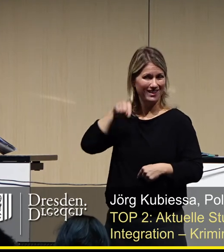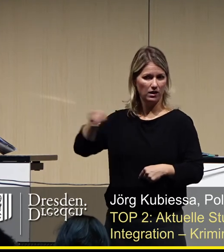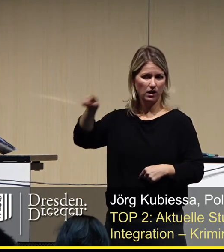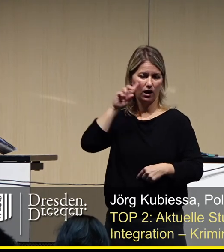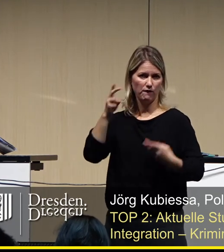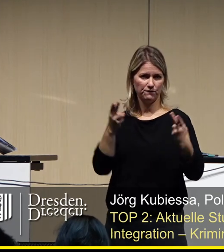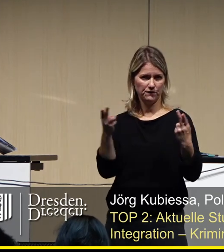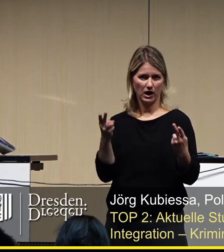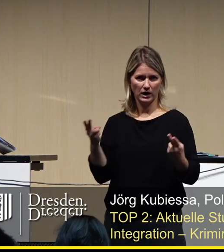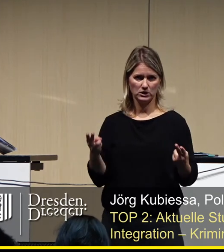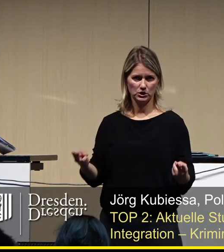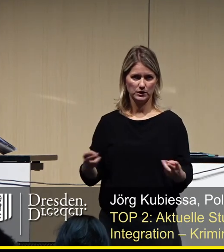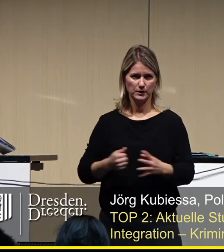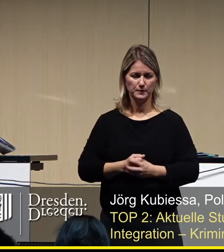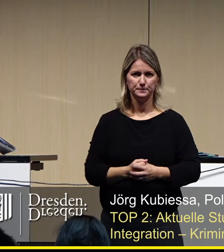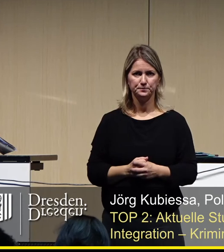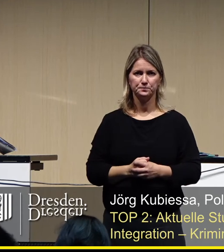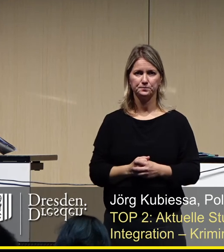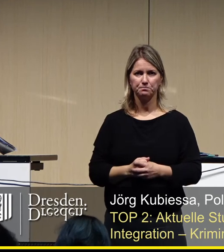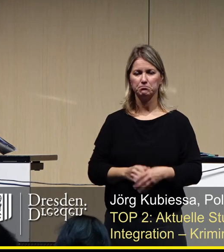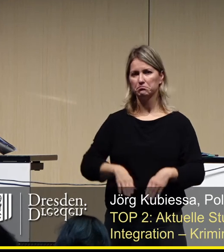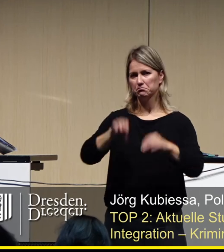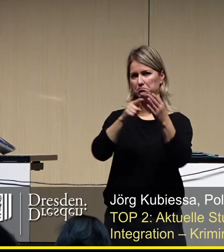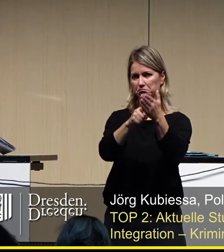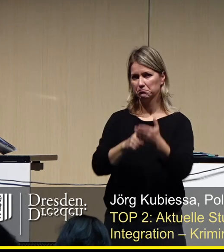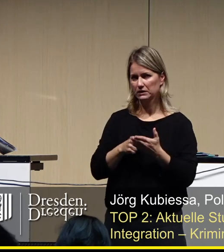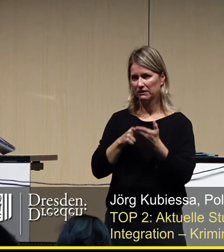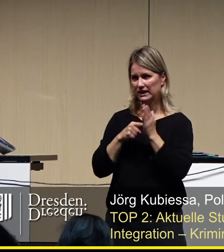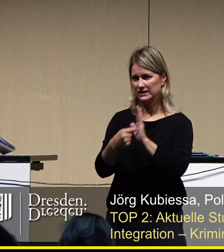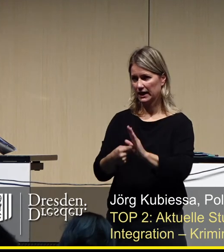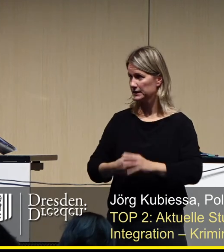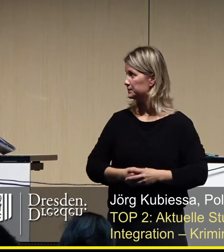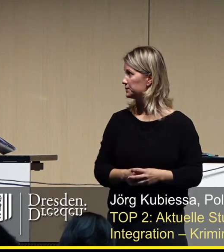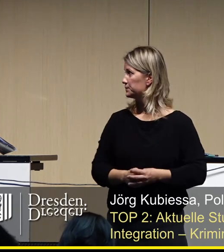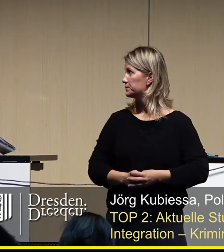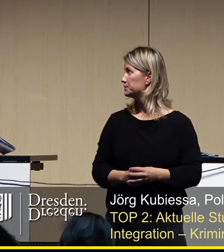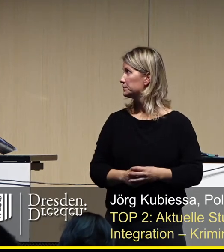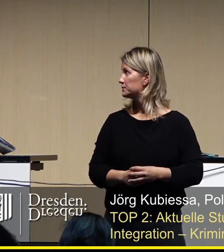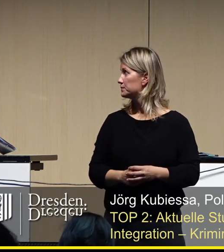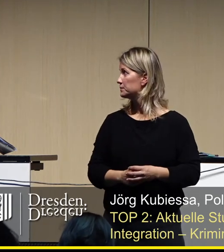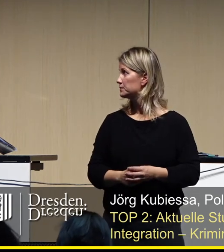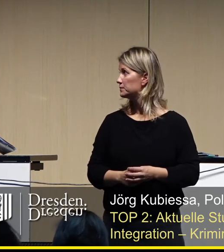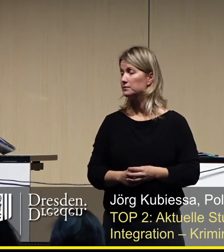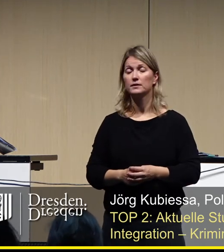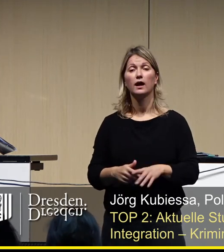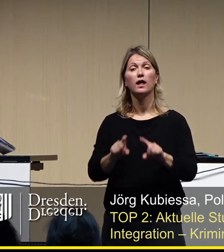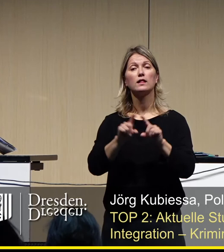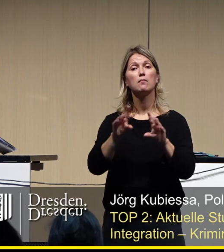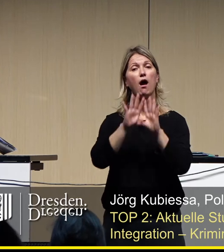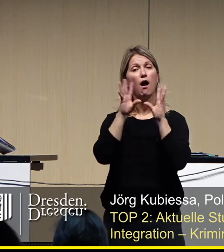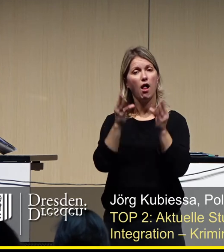Und da möchte ich Ihnen gerne die erste Folie vorstellen und zum Thema allgemeine Kriminalität.